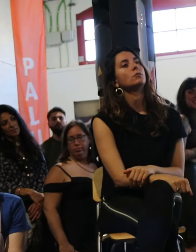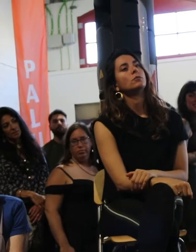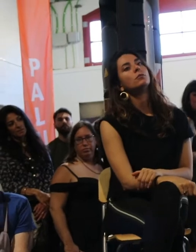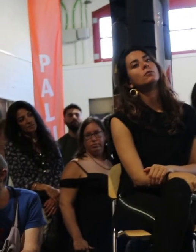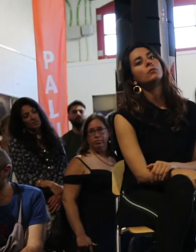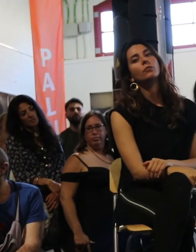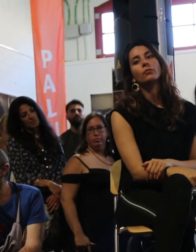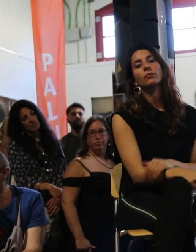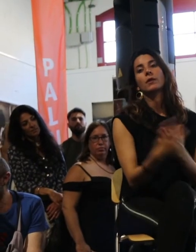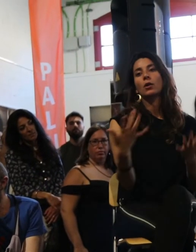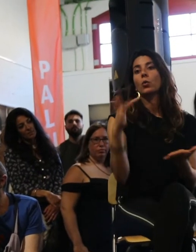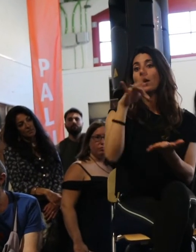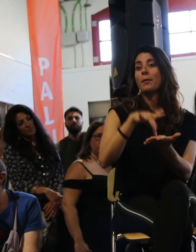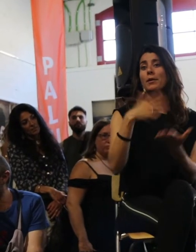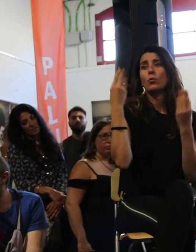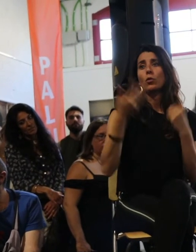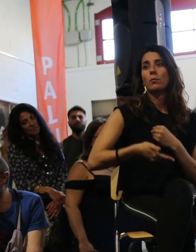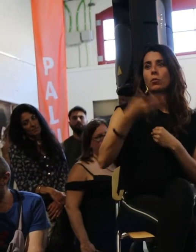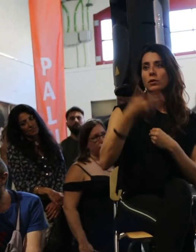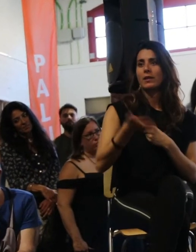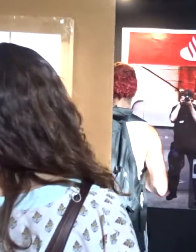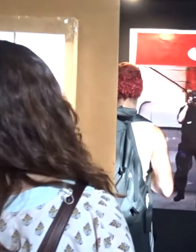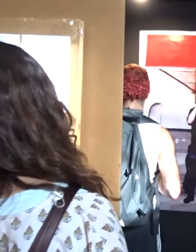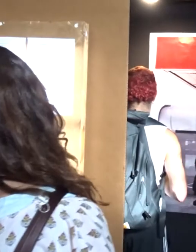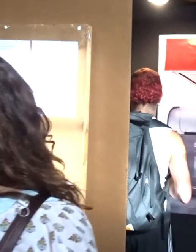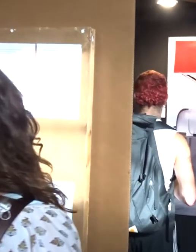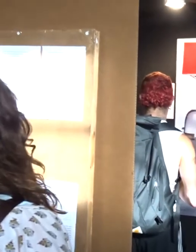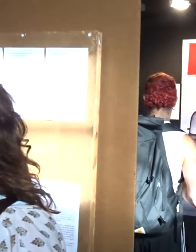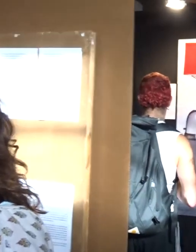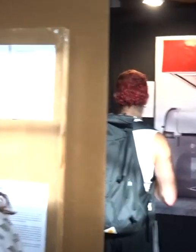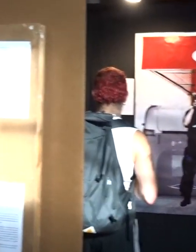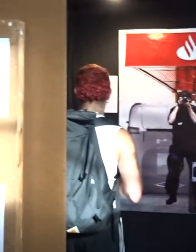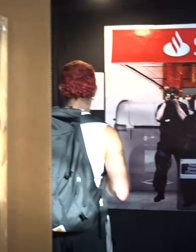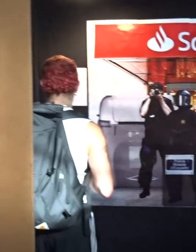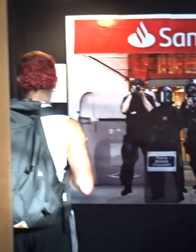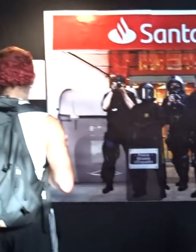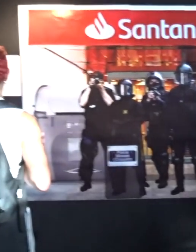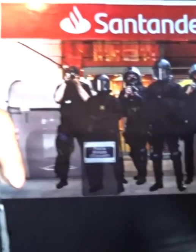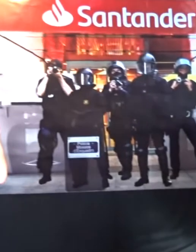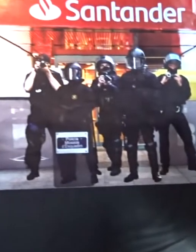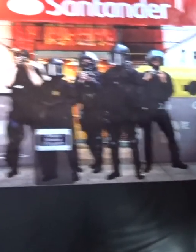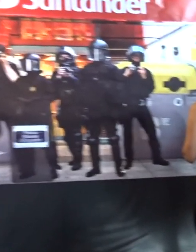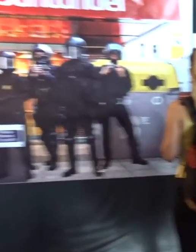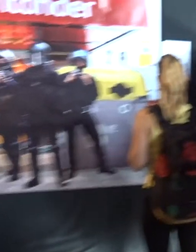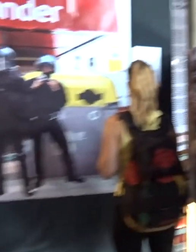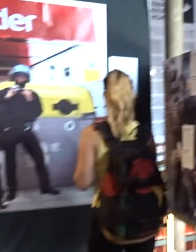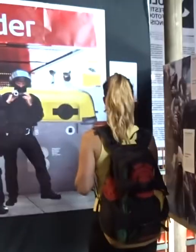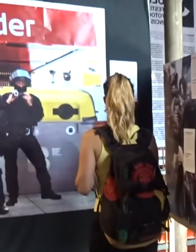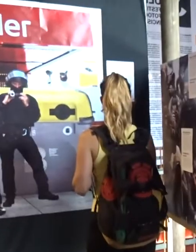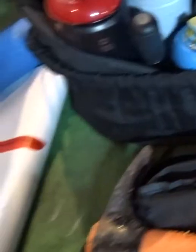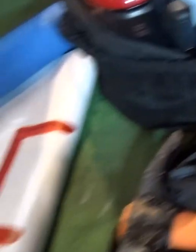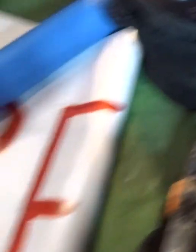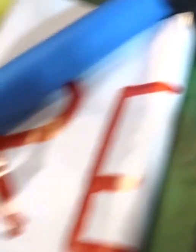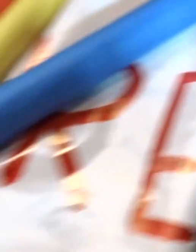Un evento muy importante que pasó fue durante el desalojo de la AMSA en el 2004, una